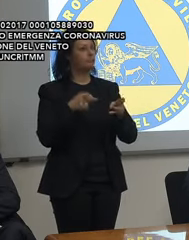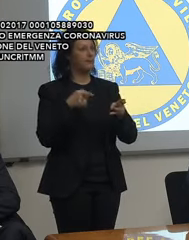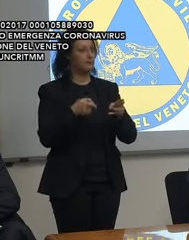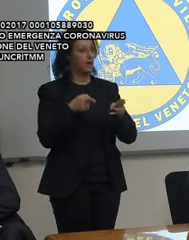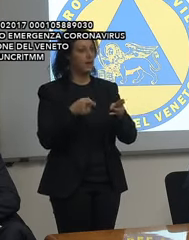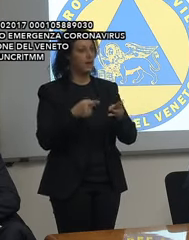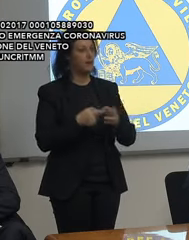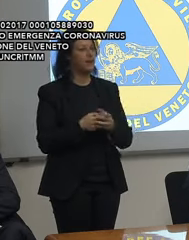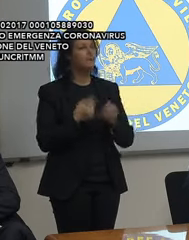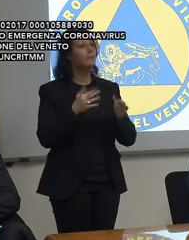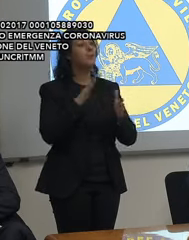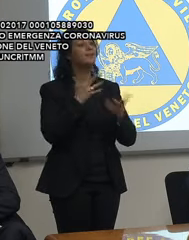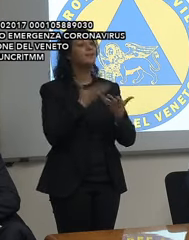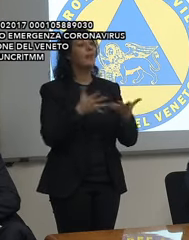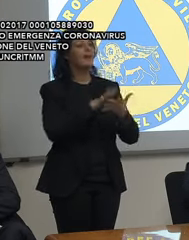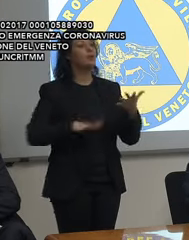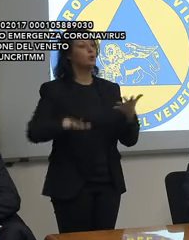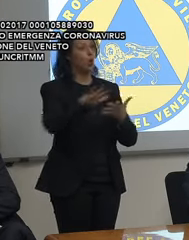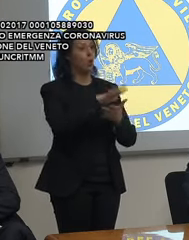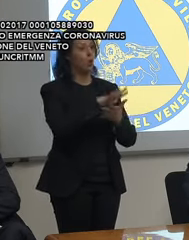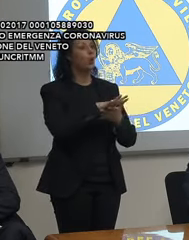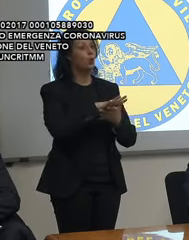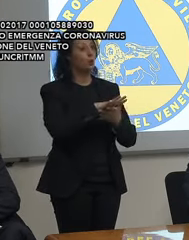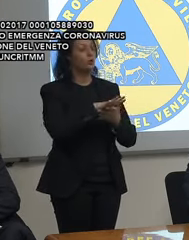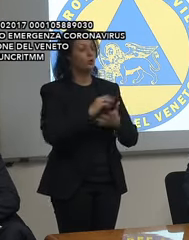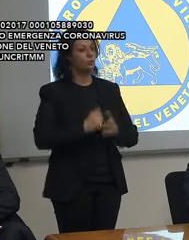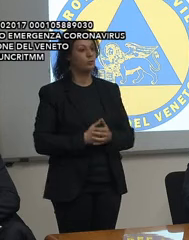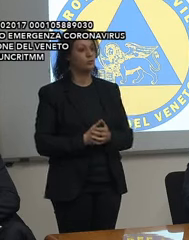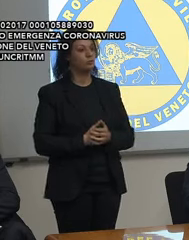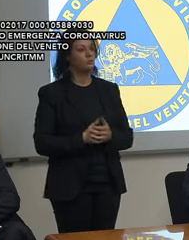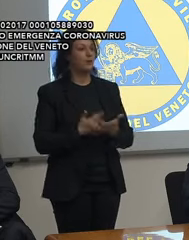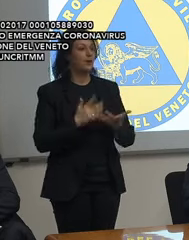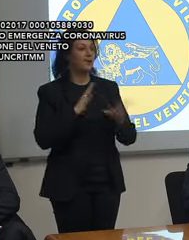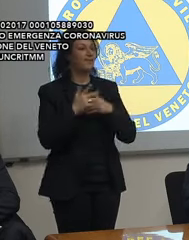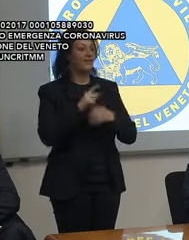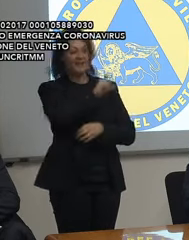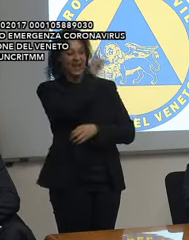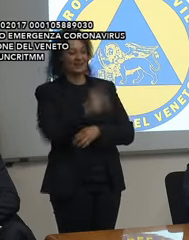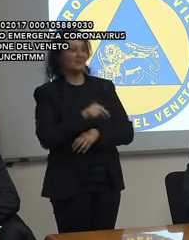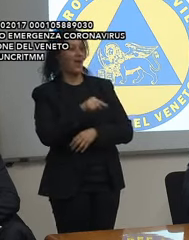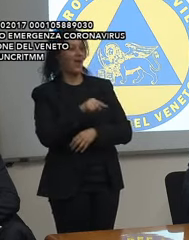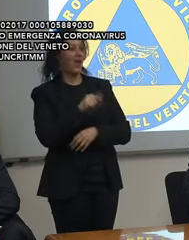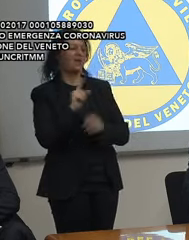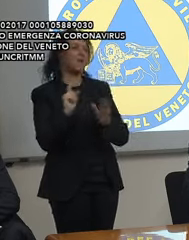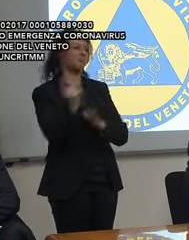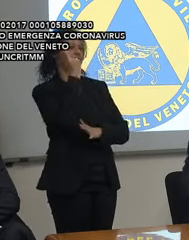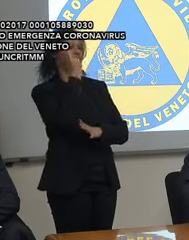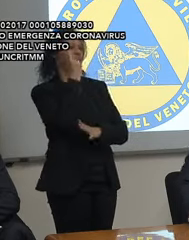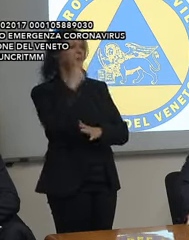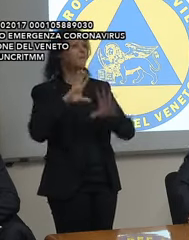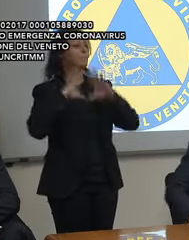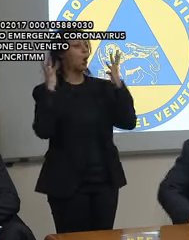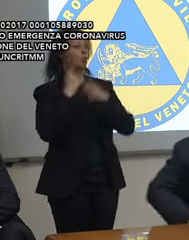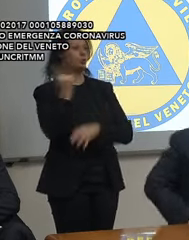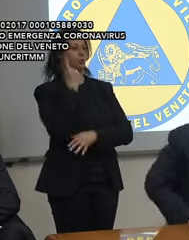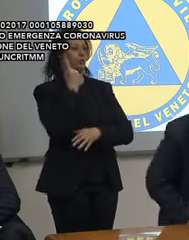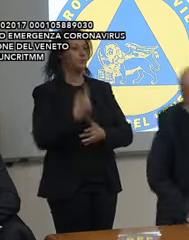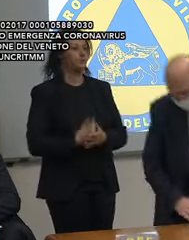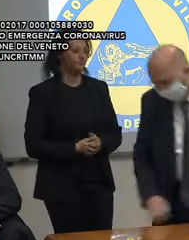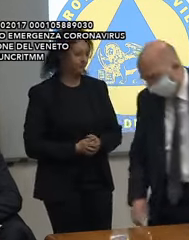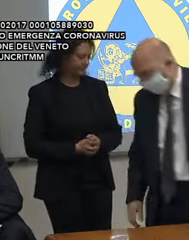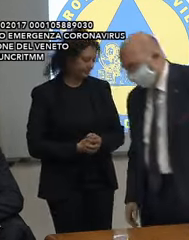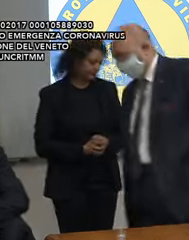ospedaliero territoriale, ma un presidio che ci deve contraddistinguere in Italia e anche nel mondo. Grazie.